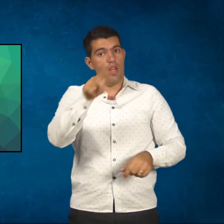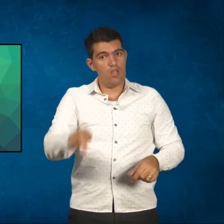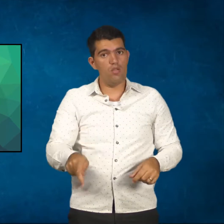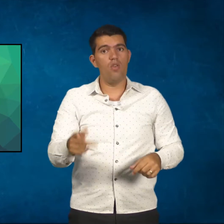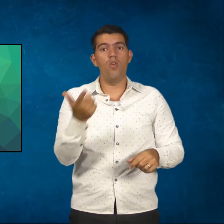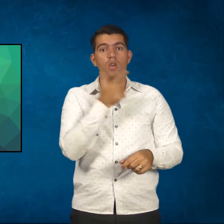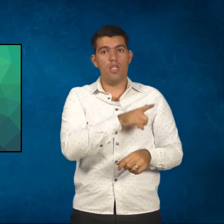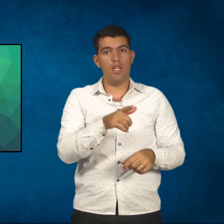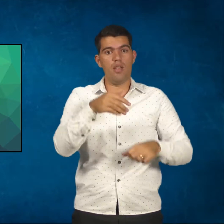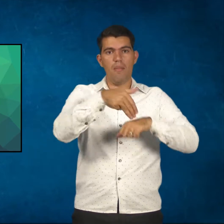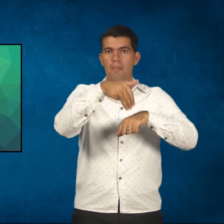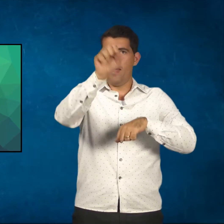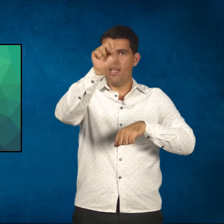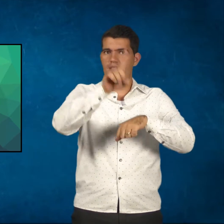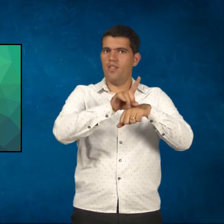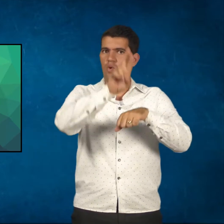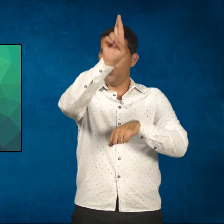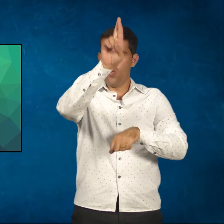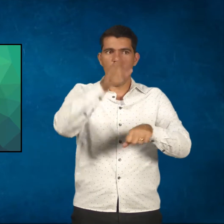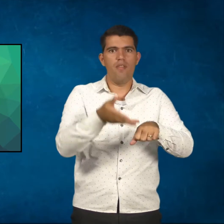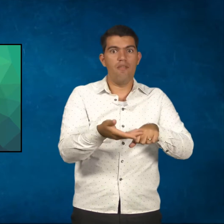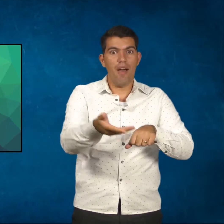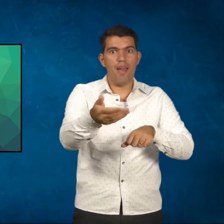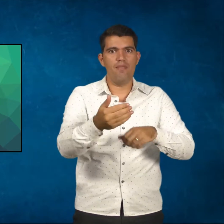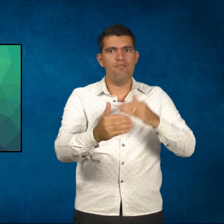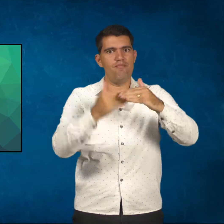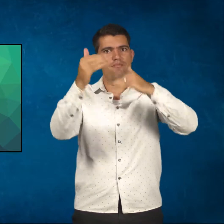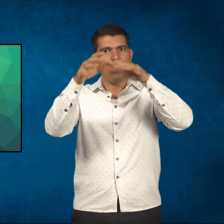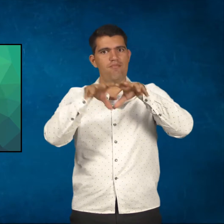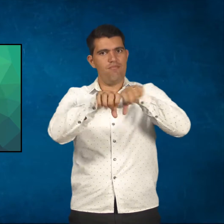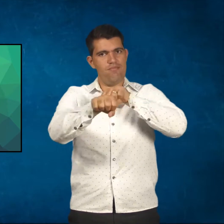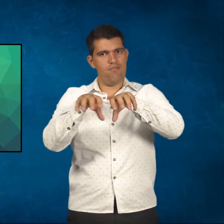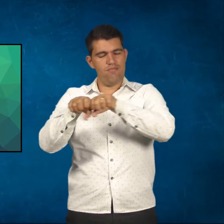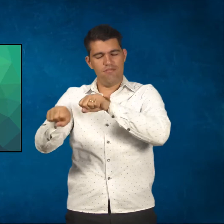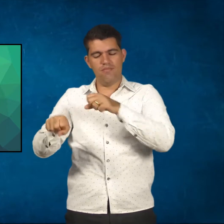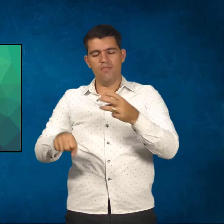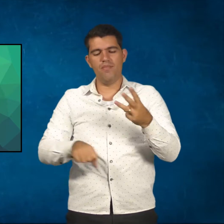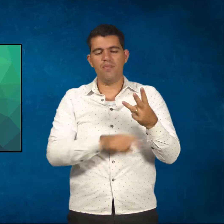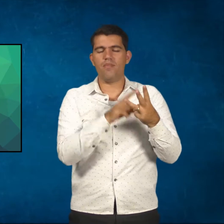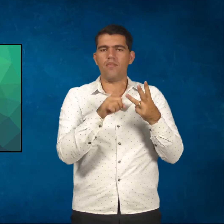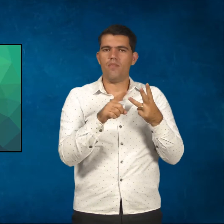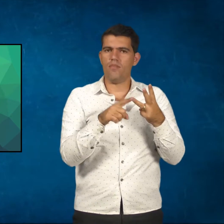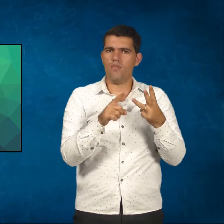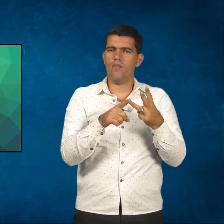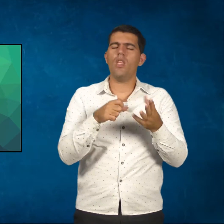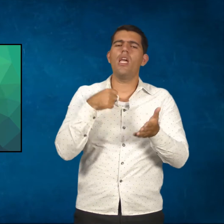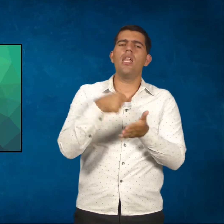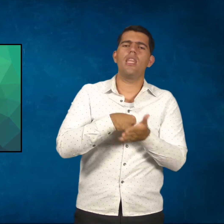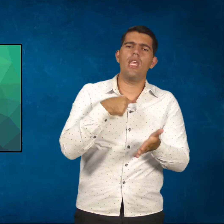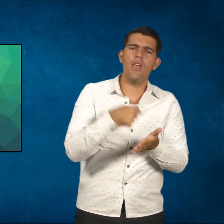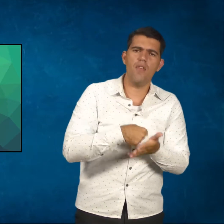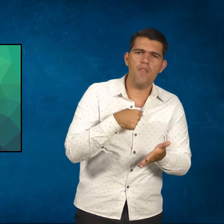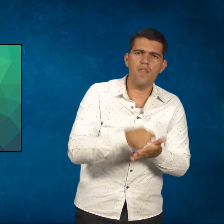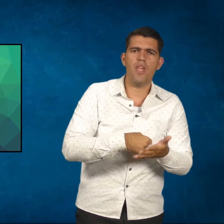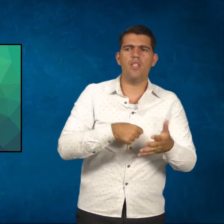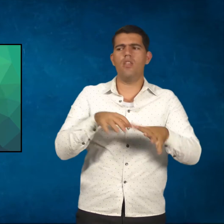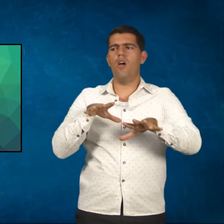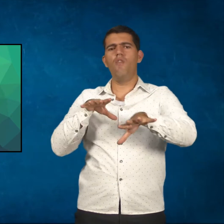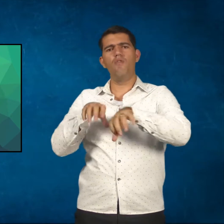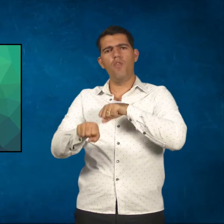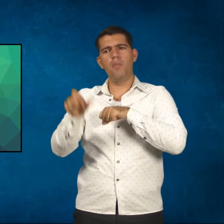formação de mais mestres e doutores. Terceiro, a defesa de que a formação para o